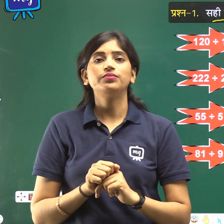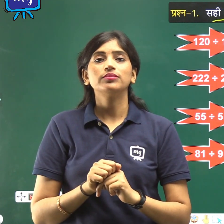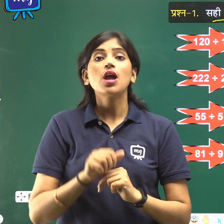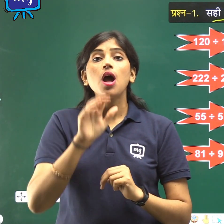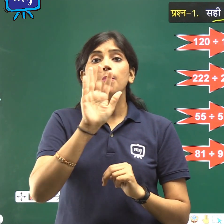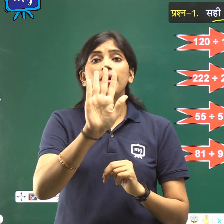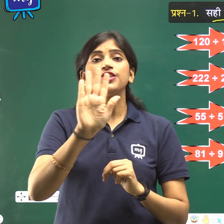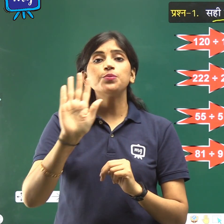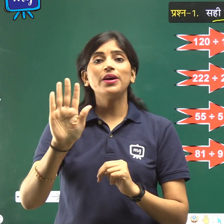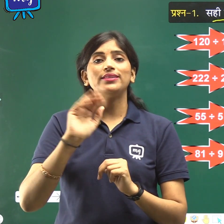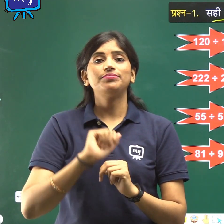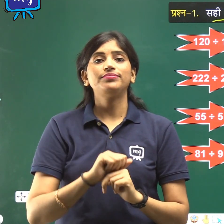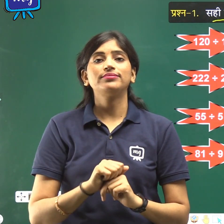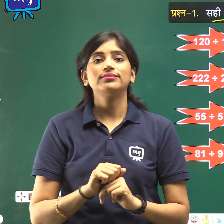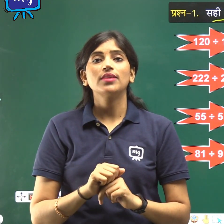55